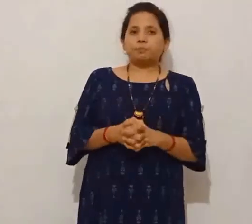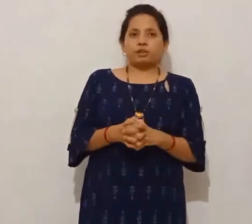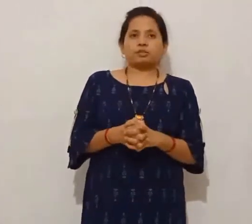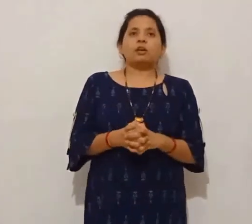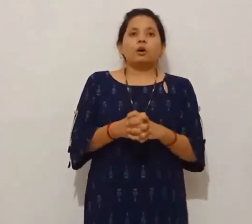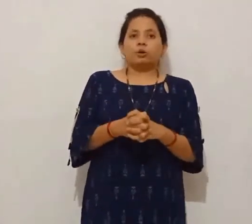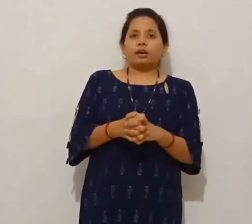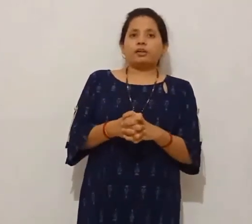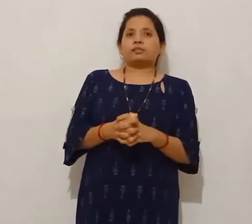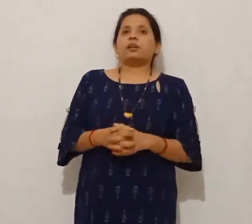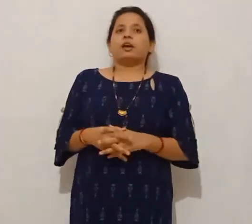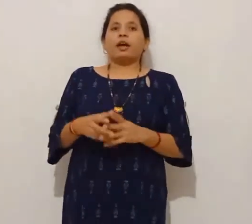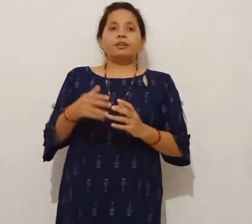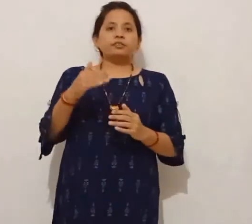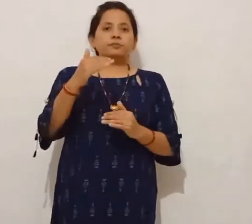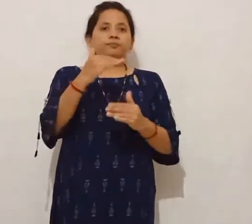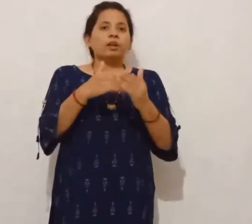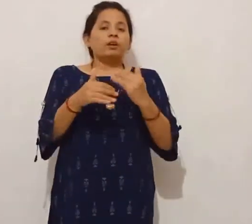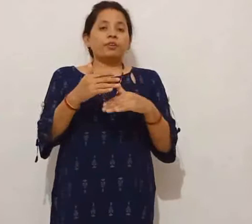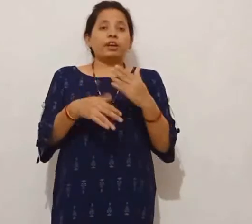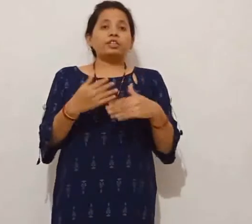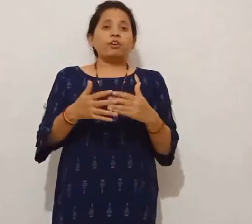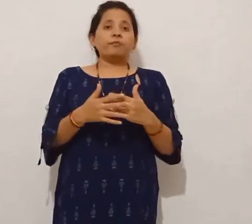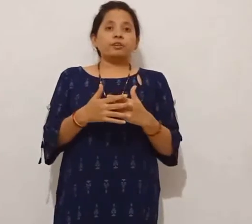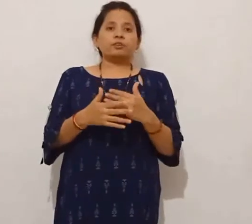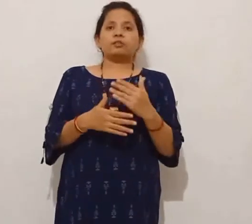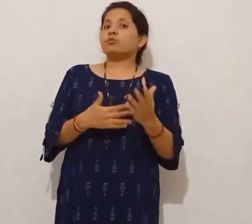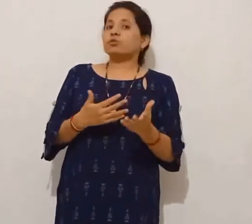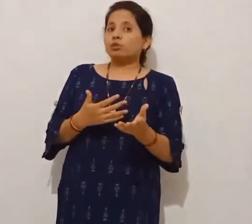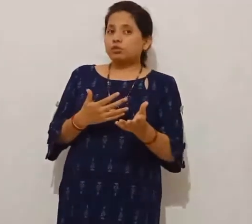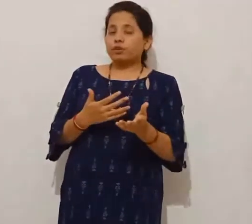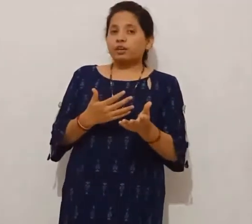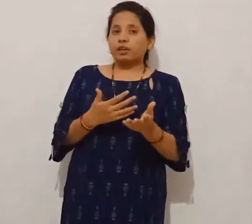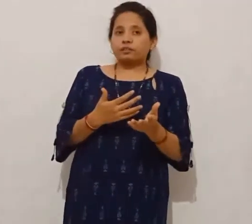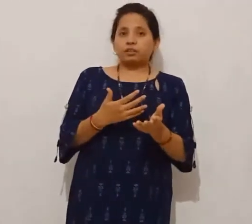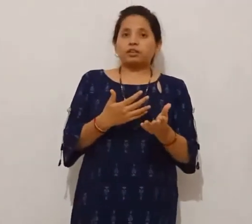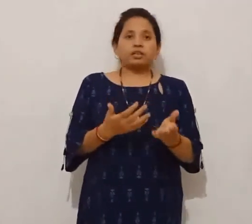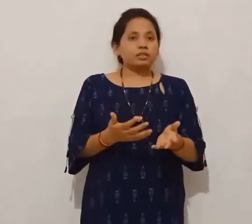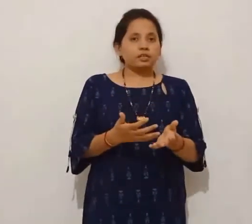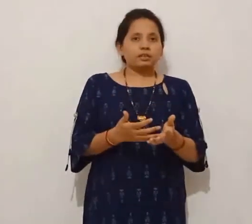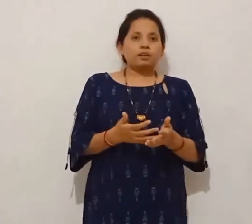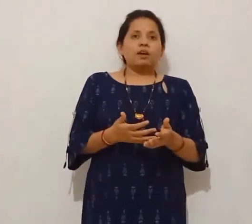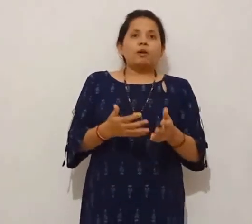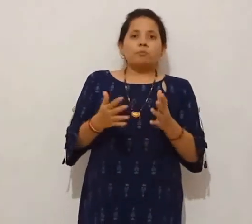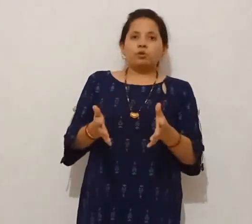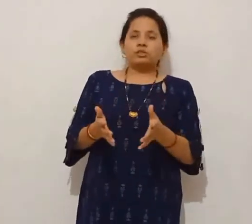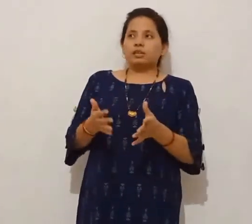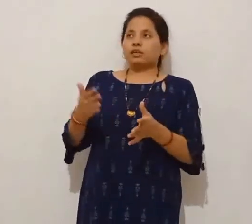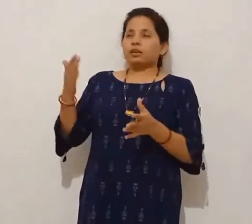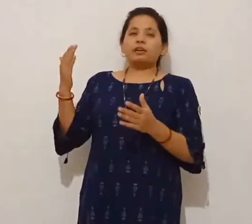प्राइस, ओके गाइस, एंड वैरायटी ऑफ गुड्स आल्सो वी कैन गेट हियर इजीली। मोस्टली इन